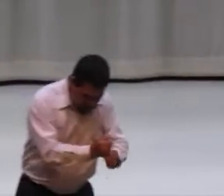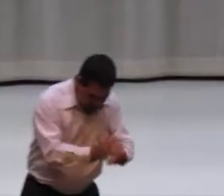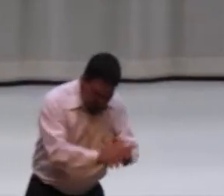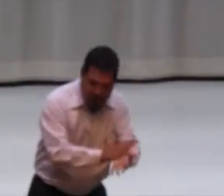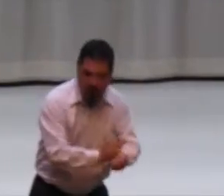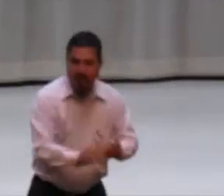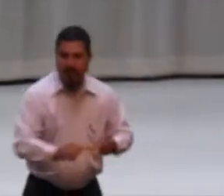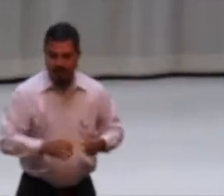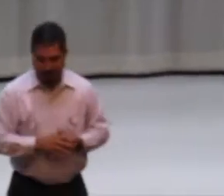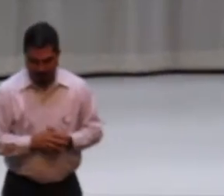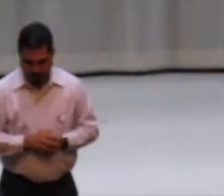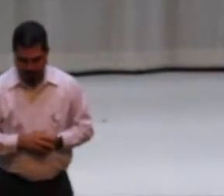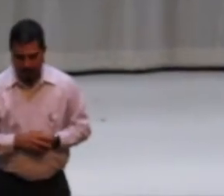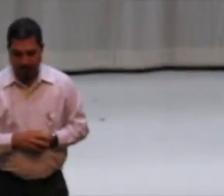nos va a destruir.